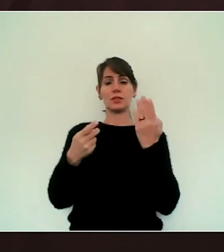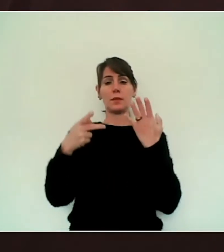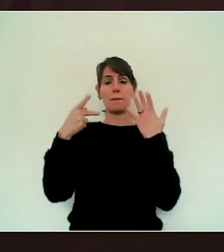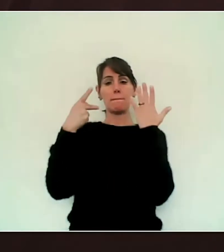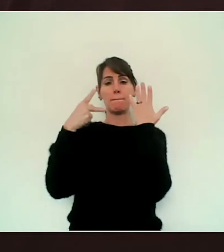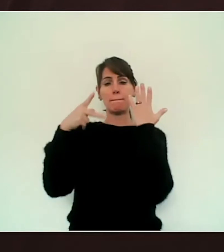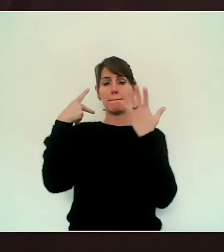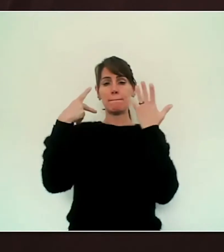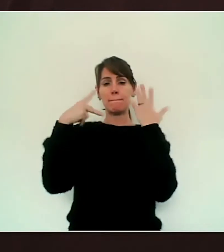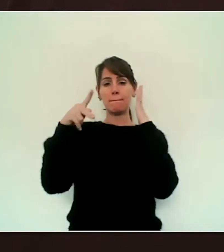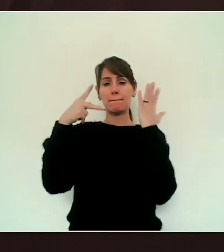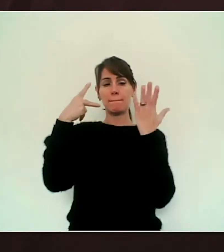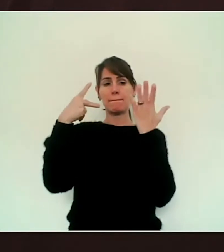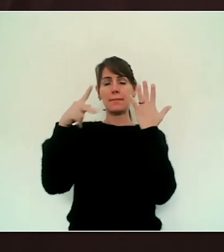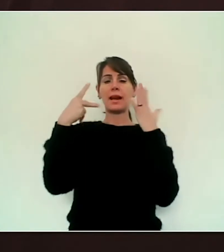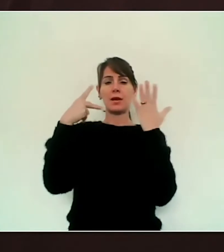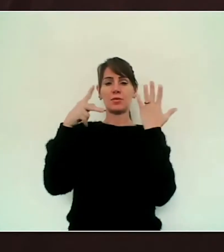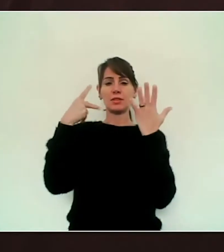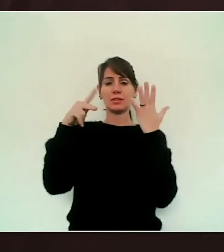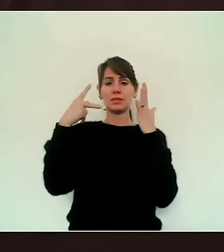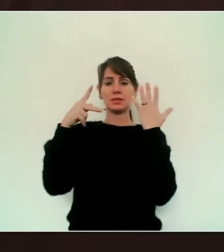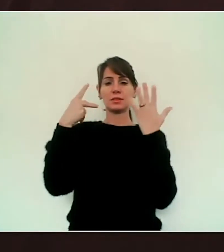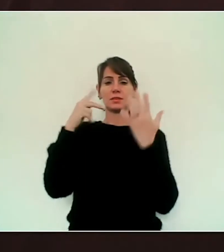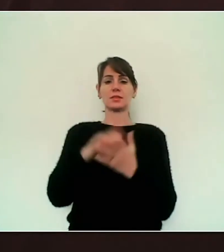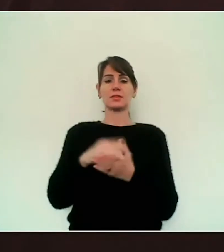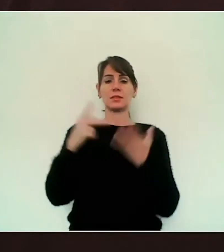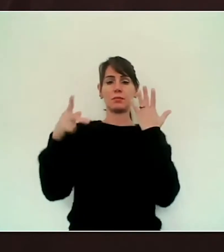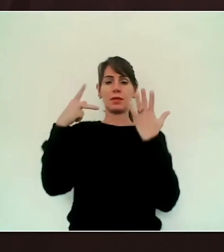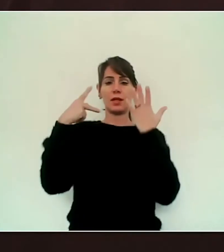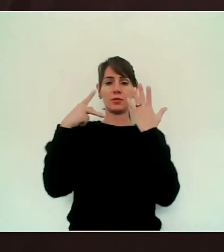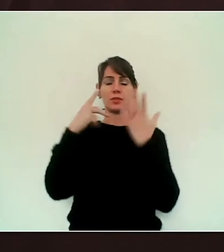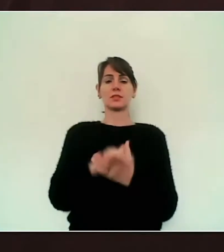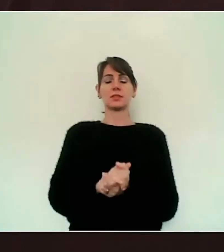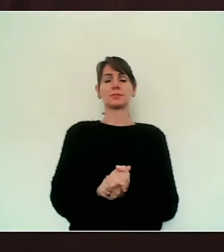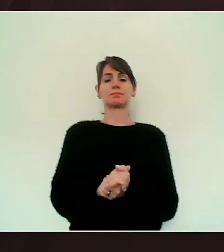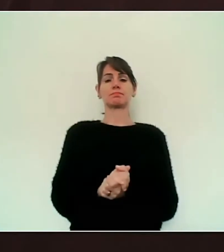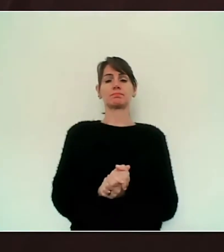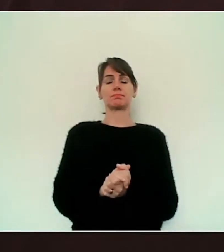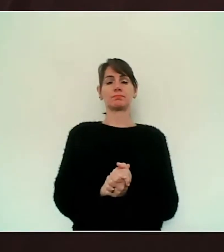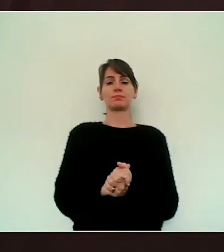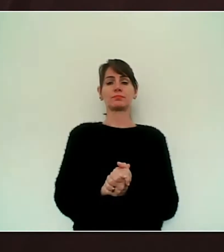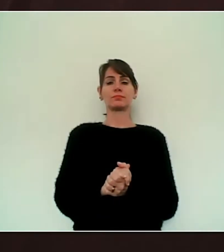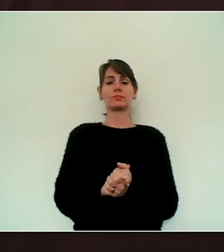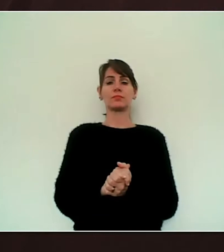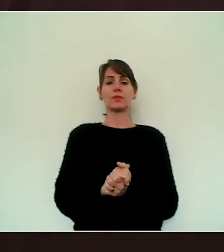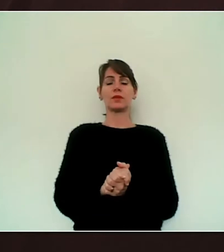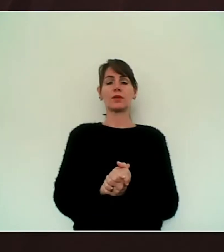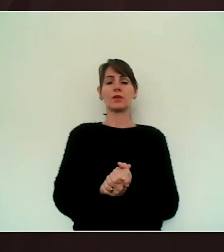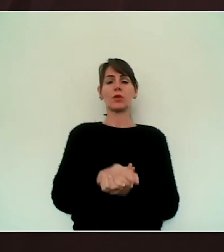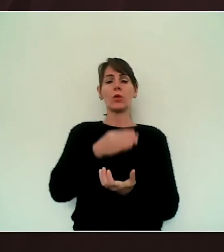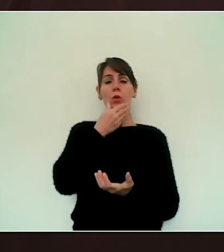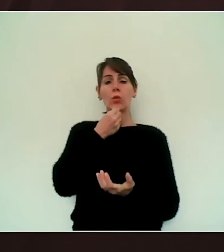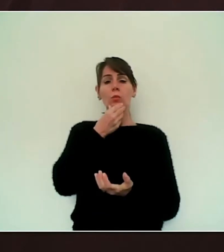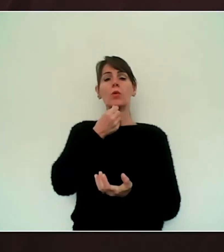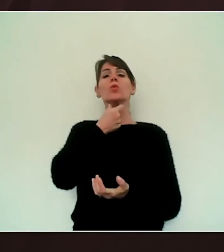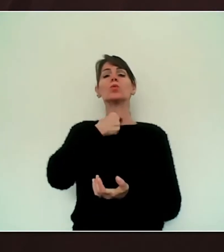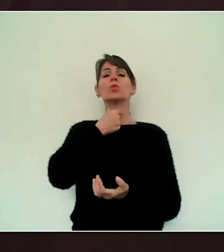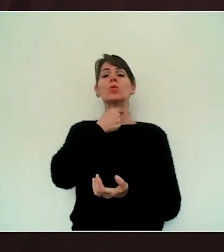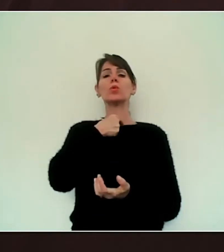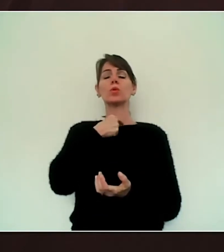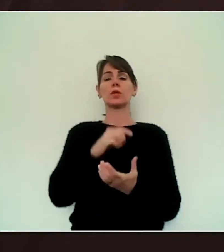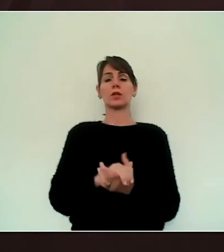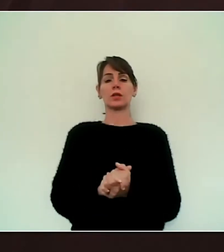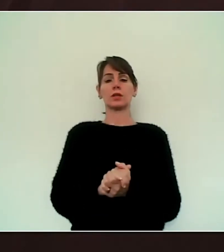foi ousado em afirmar que as 7 parábolas de Mateus 13 correspondem